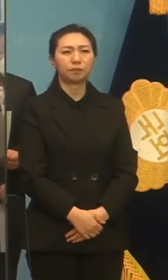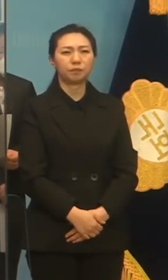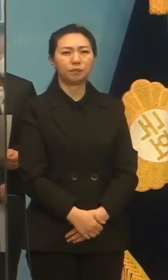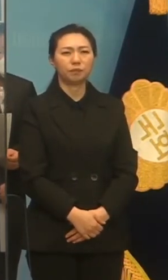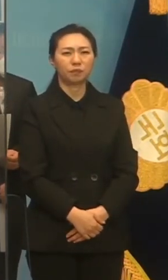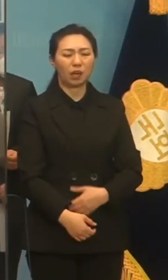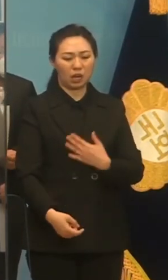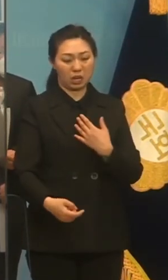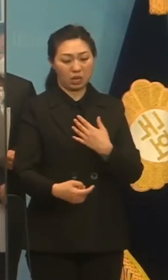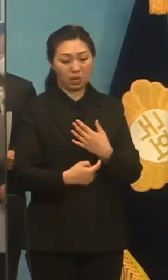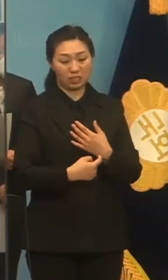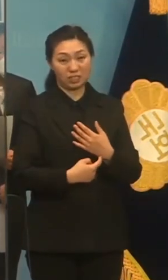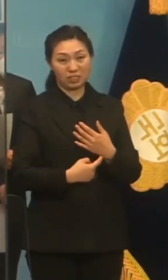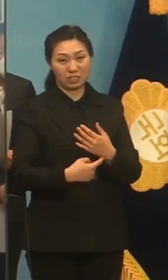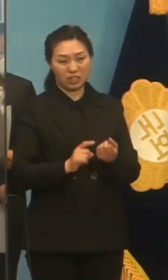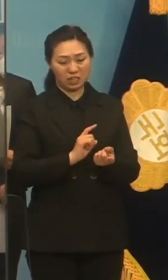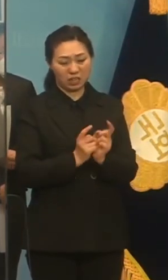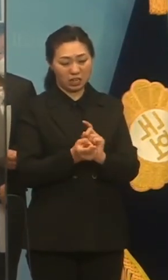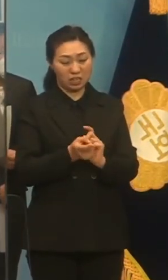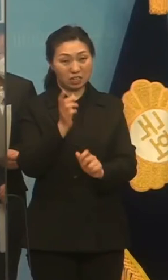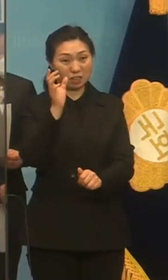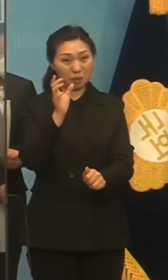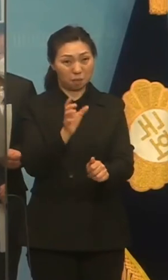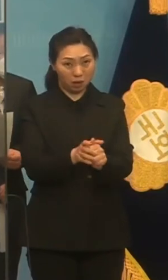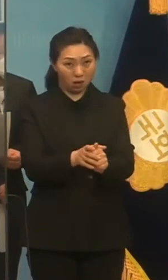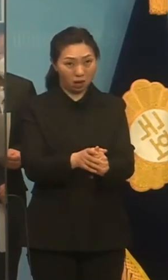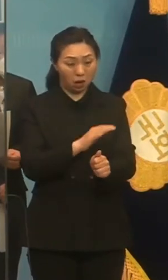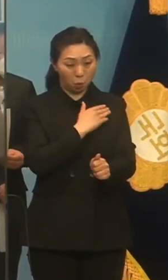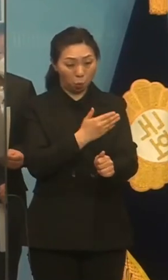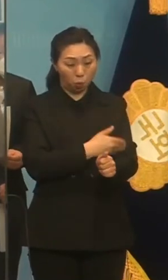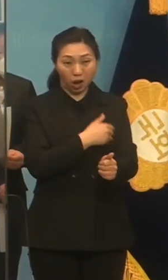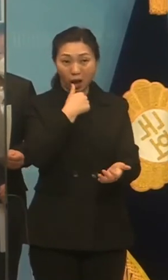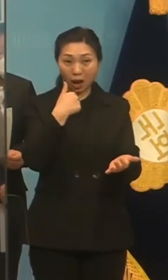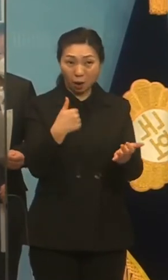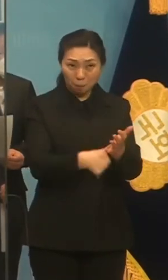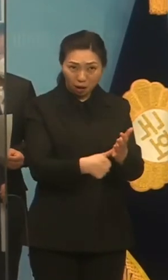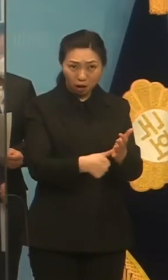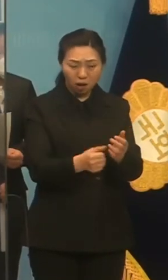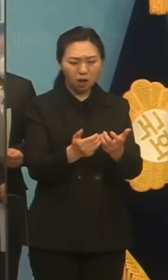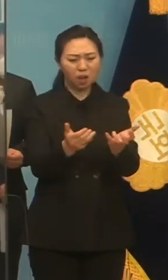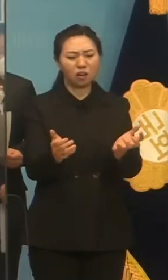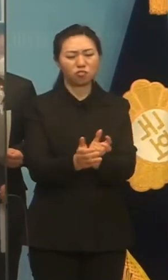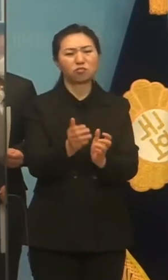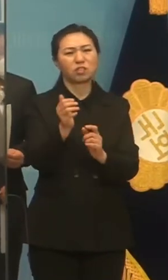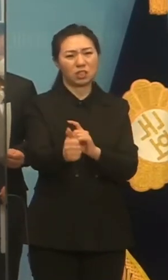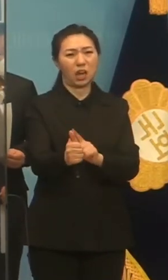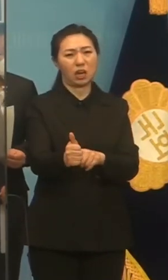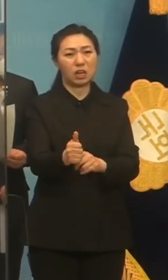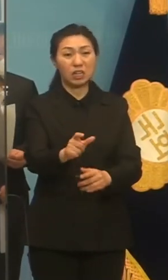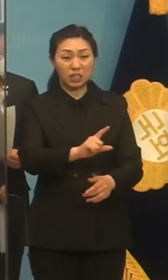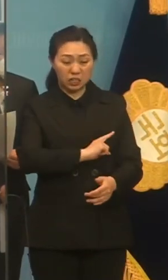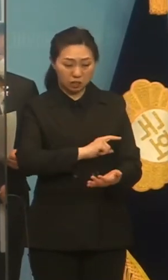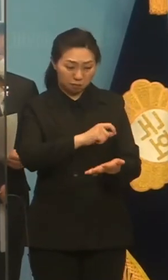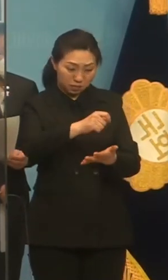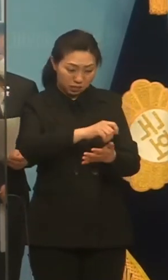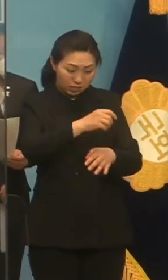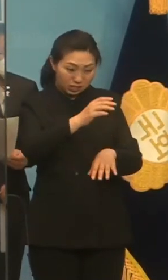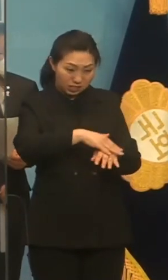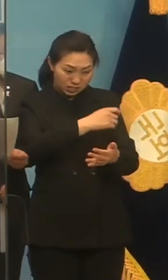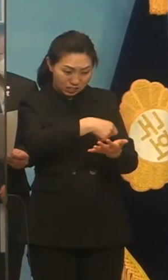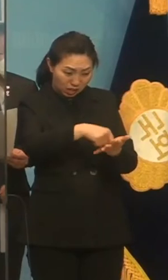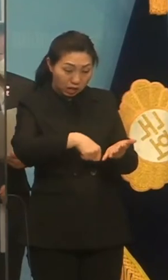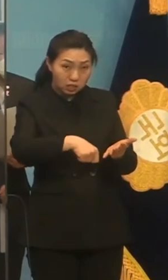이는 작렬 번 처리가 국장으로 서울의 회의 있다해서 가장